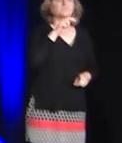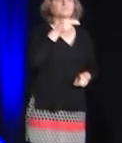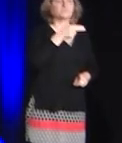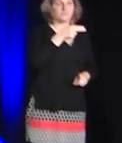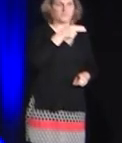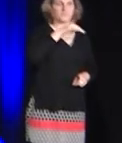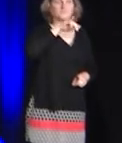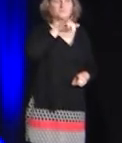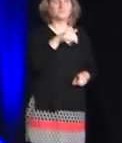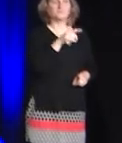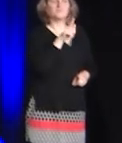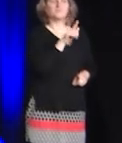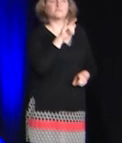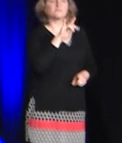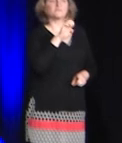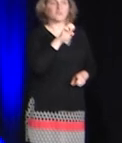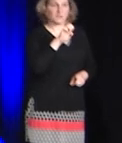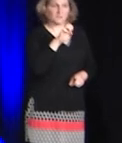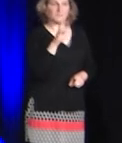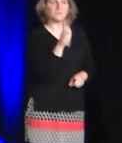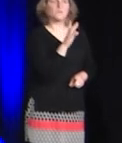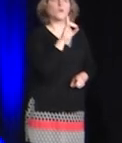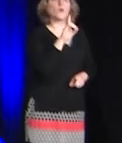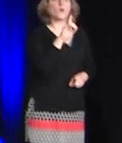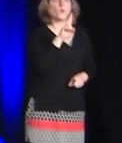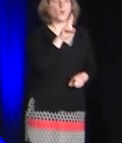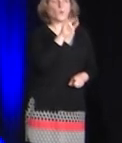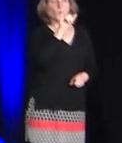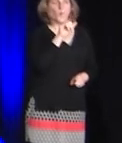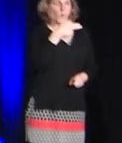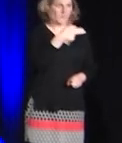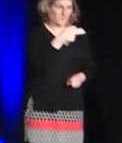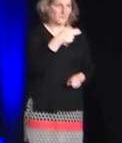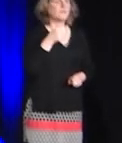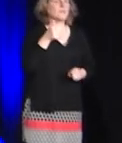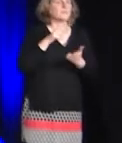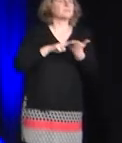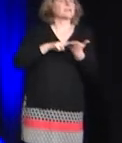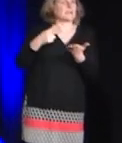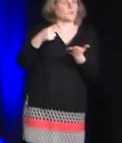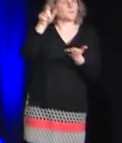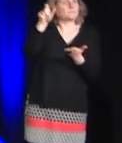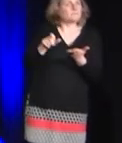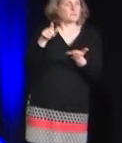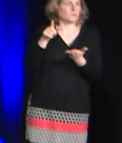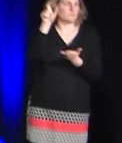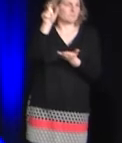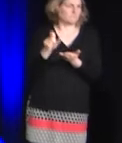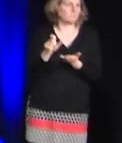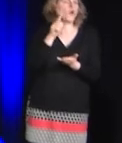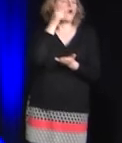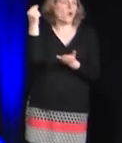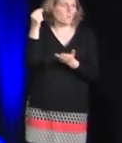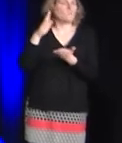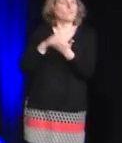chinois. Et elle a traduit vers le français un texte de Ai Zi, qui est un poète chinois du XXe siècle,